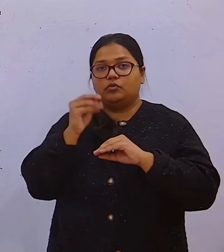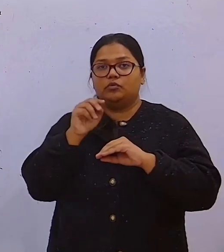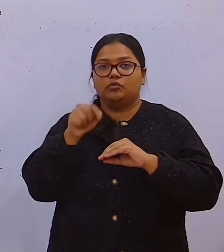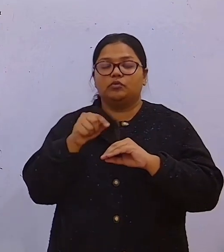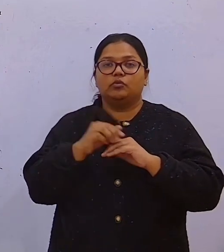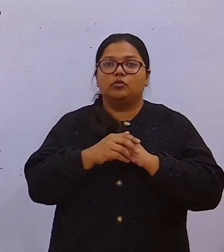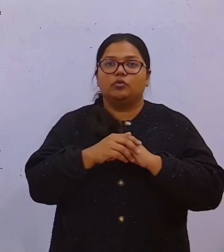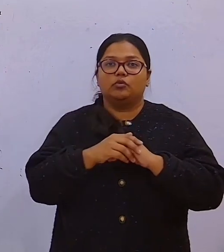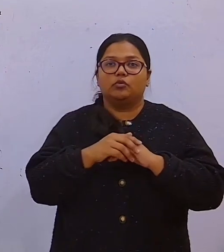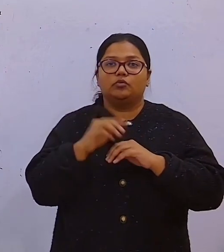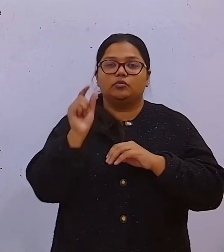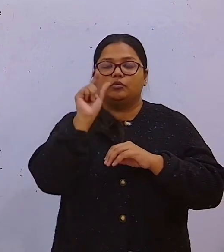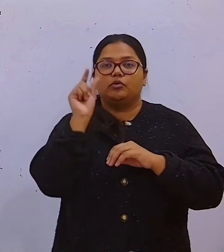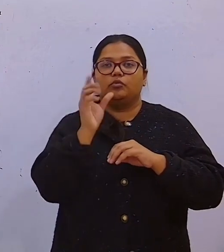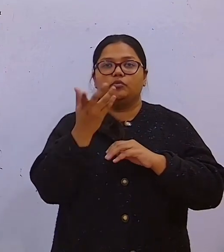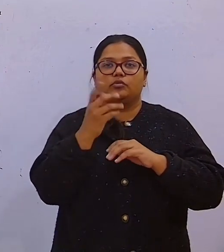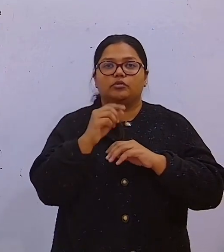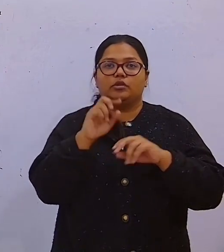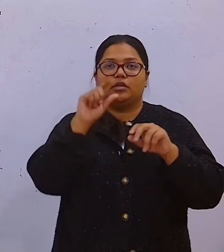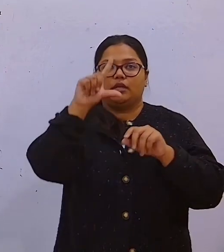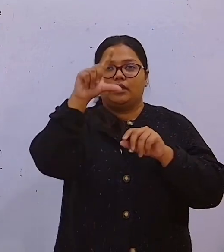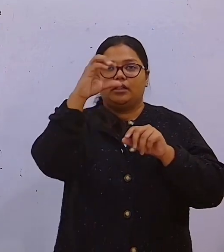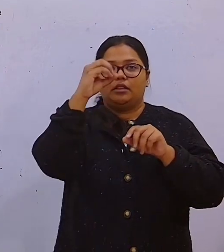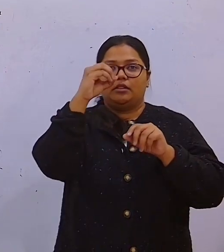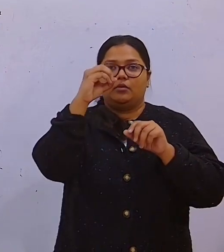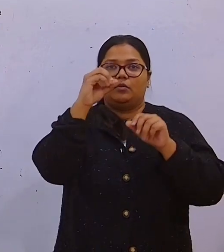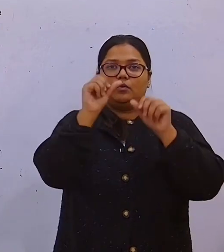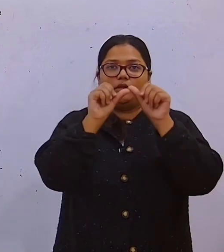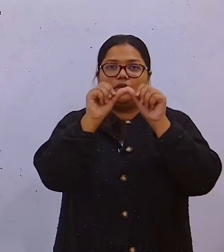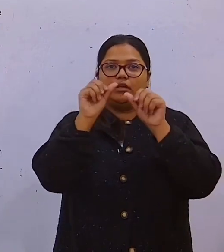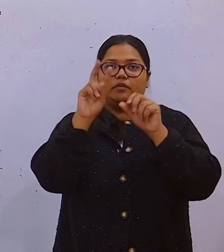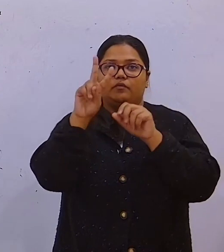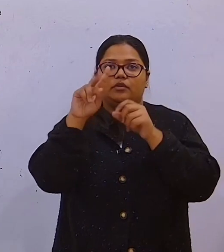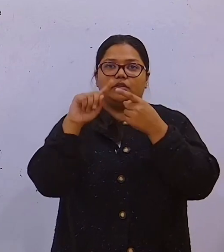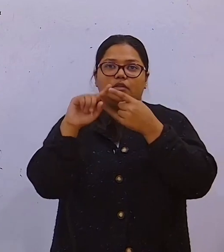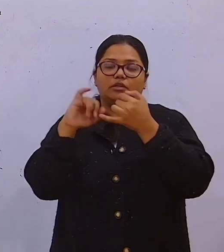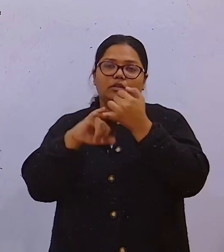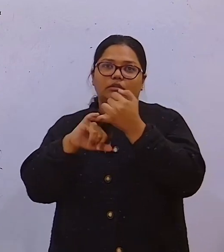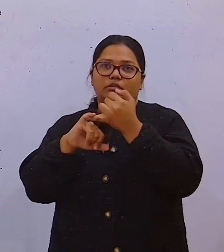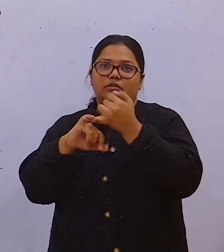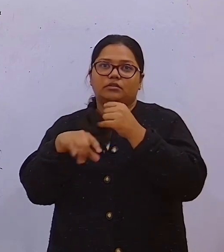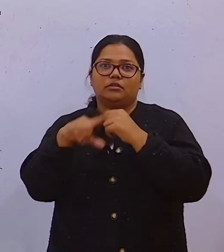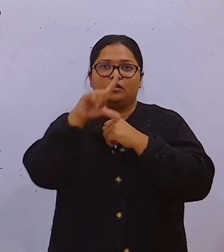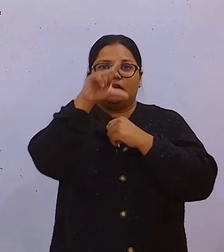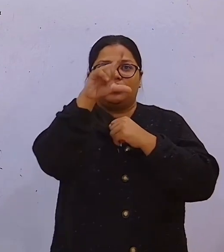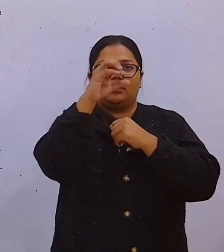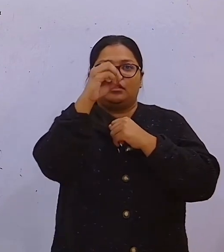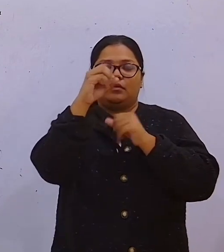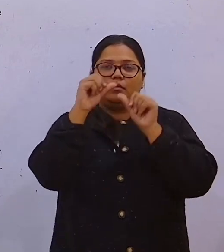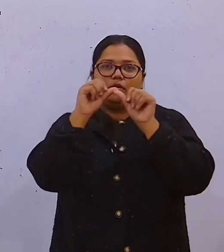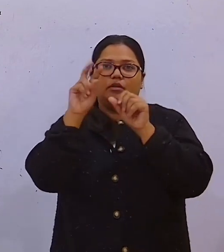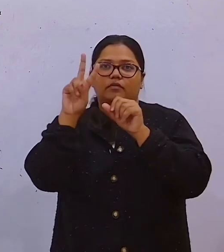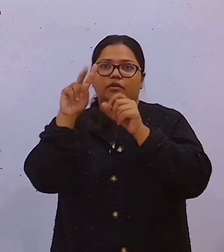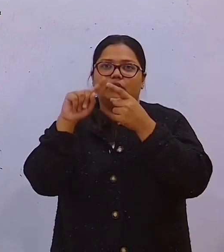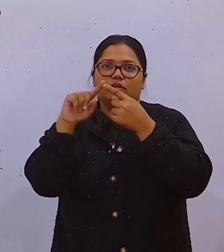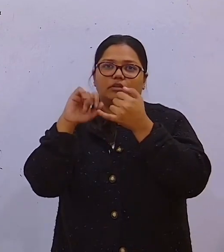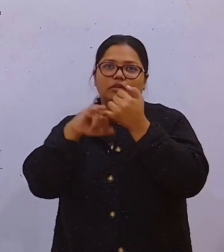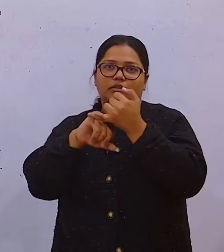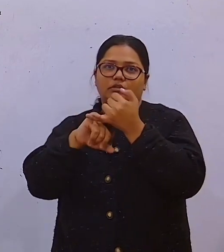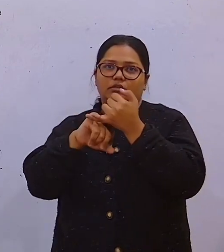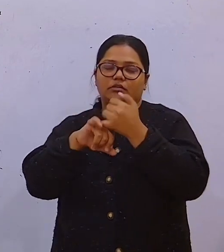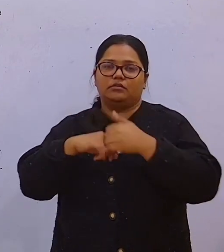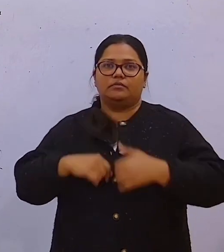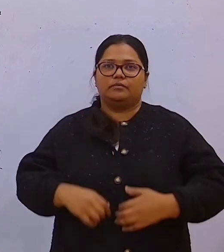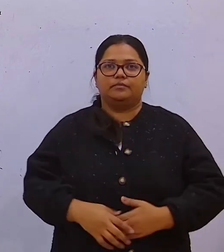तो मेरे पास 2 ब्रेड है तो मैं लॉफ यूज करूंगी कि लॉव्स यूज करूंगी, ये लव वाला नहीं है लॉव्स